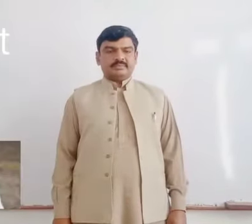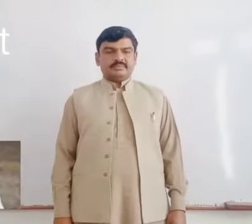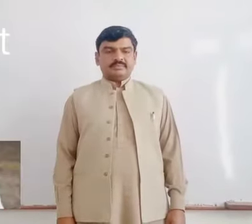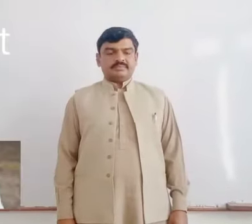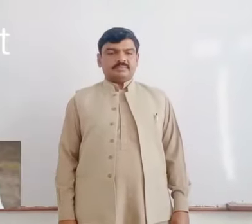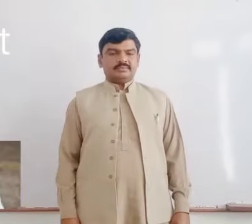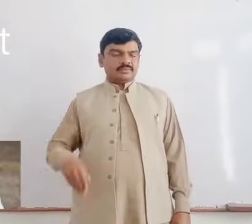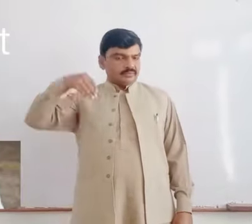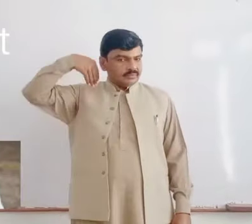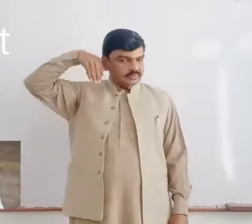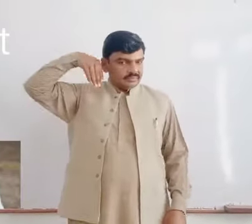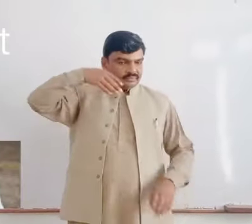बकरी,